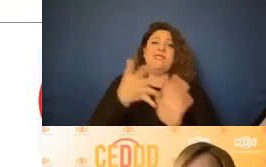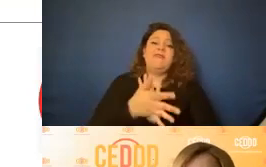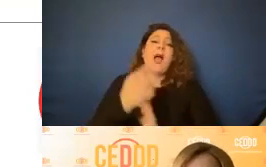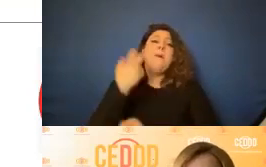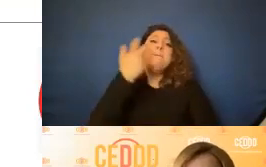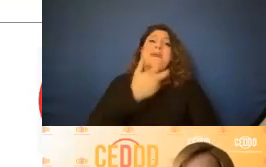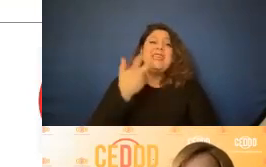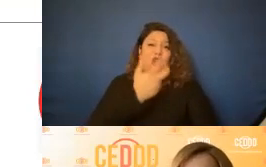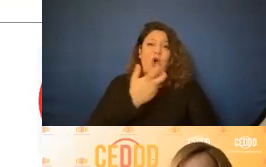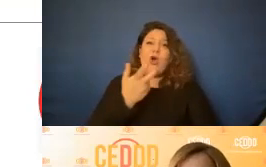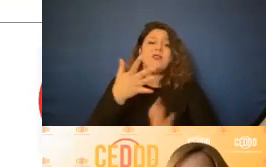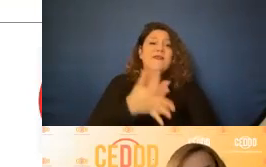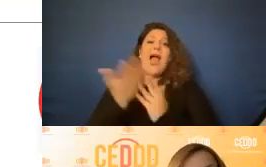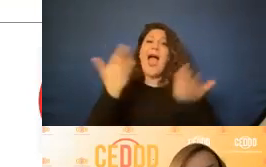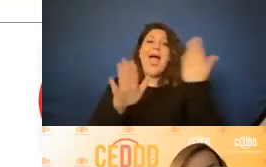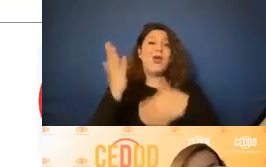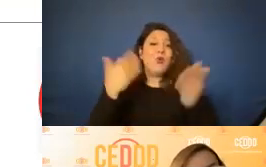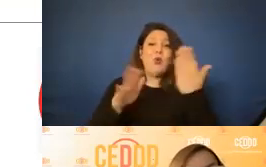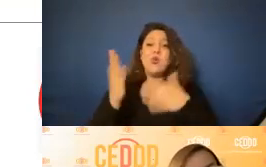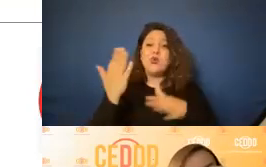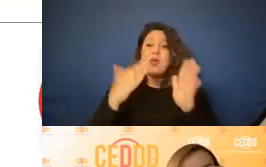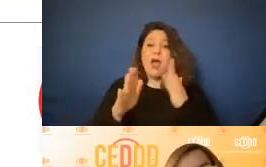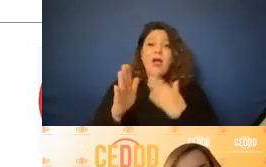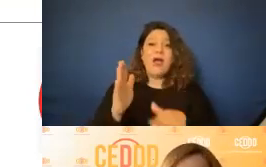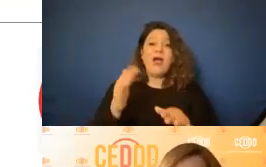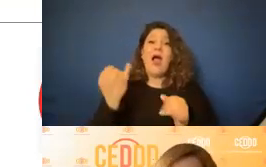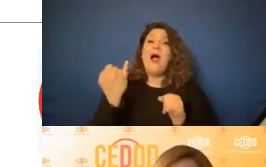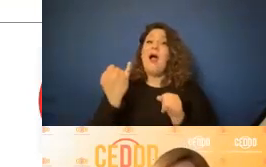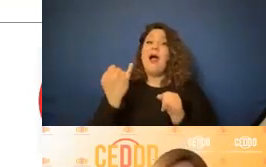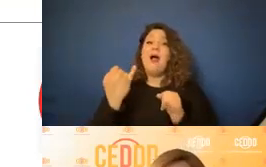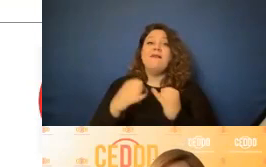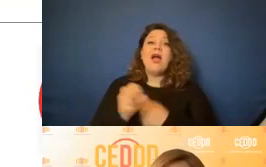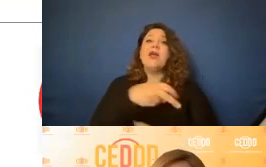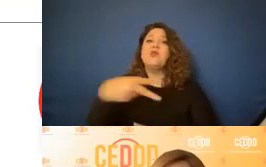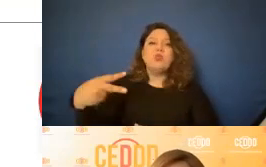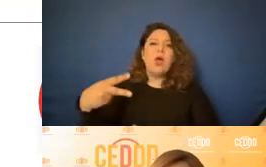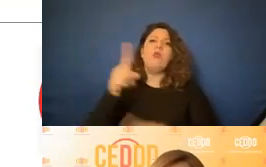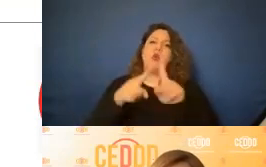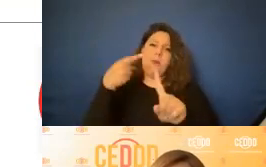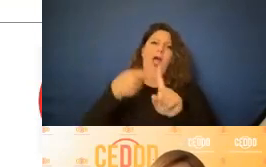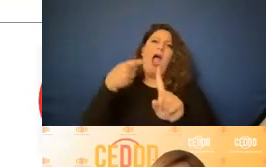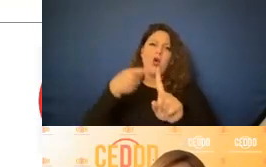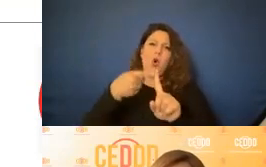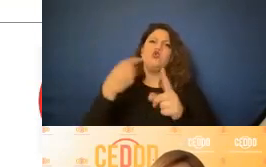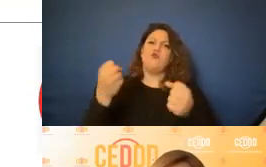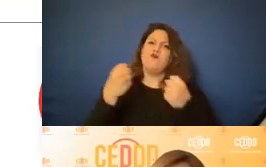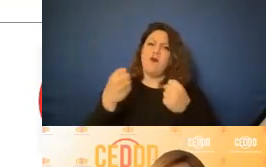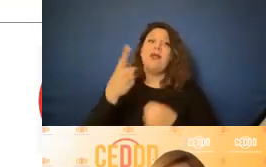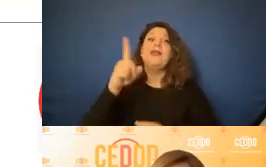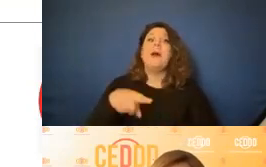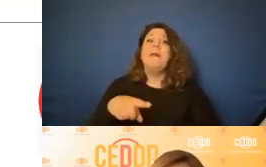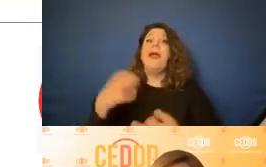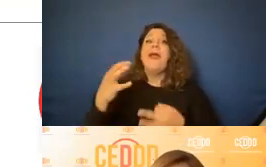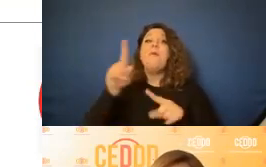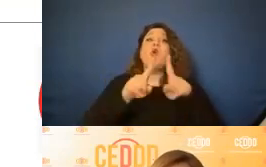solamente son excusas que al final llevan a un problema de acoso importante. Y también existe la ley del silencio en la escuela,